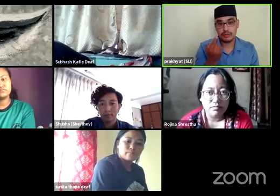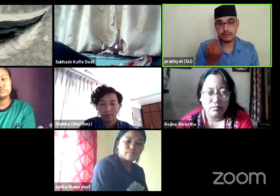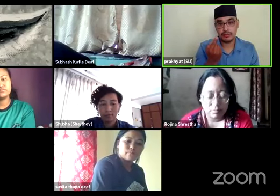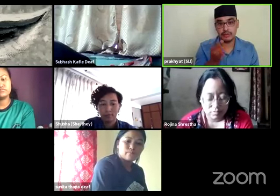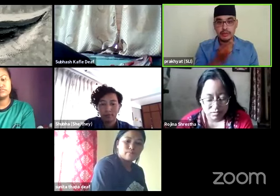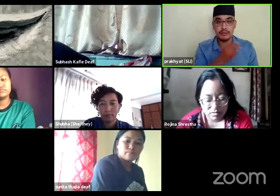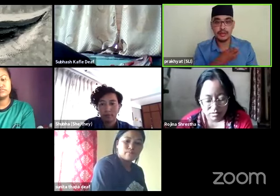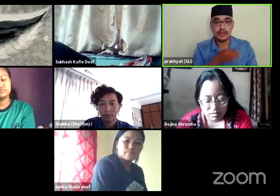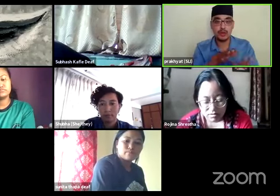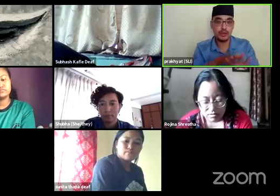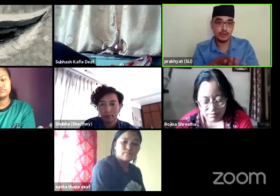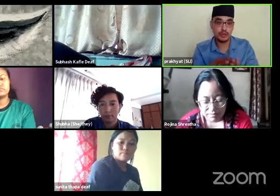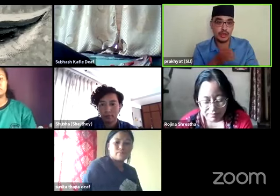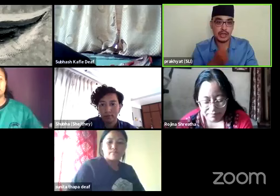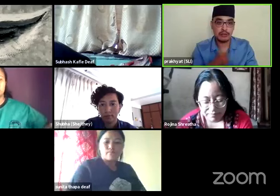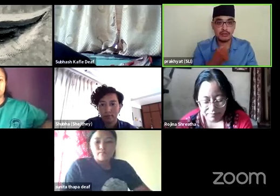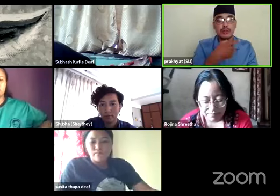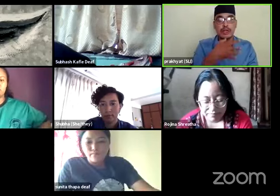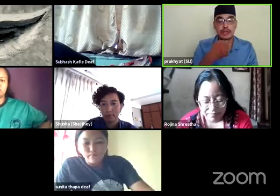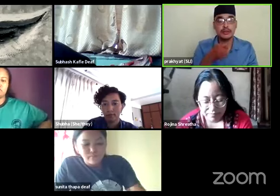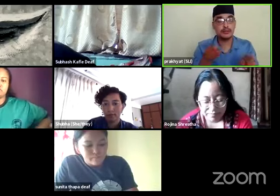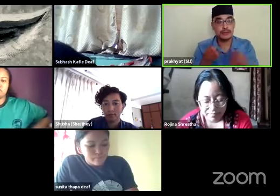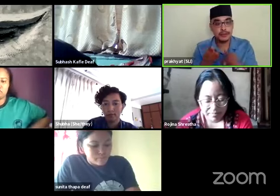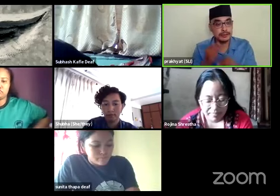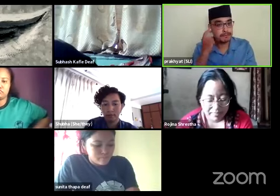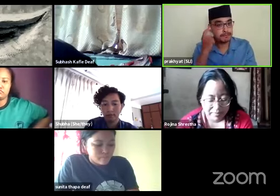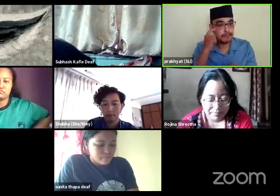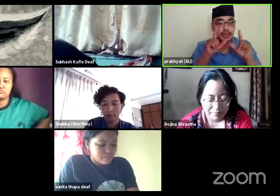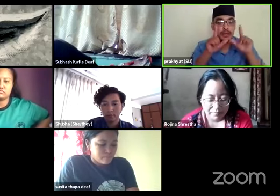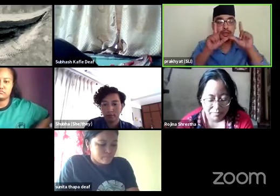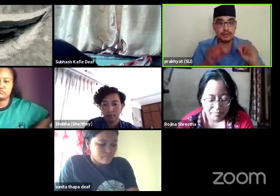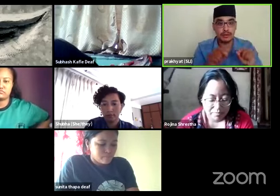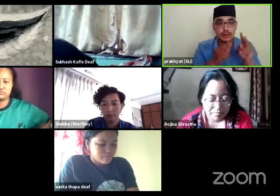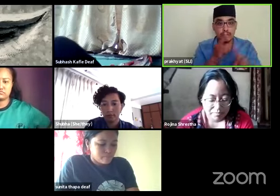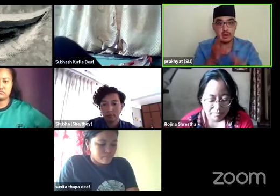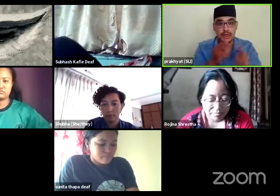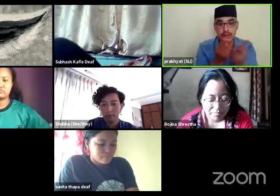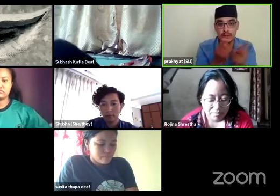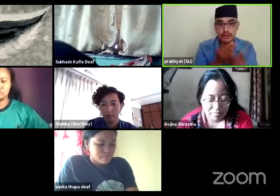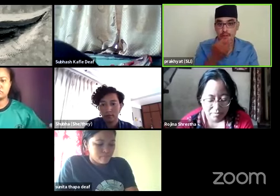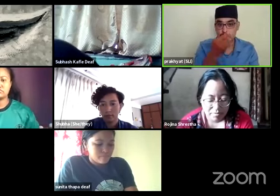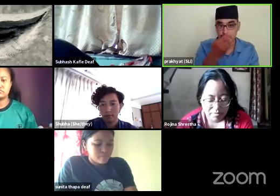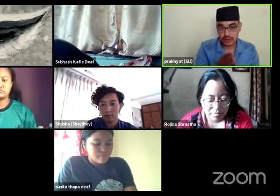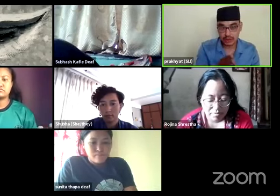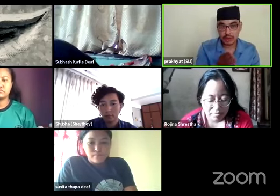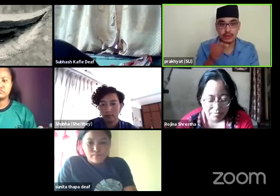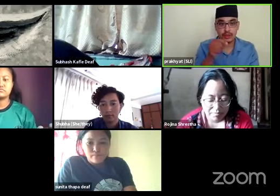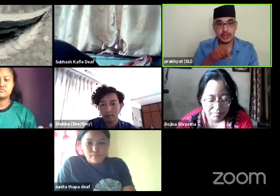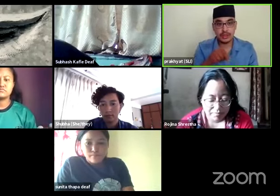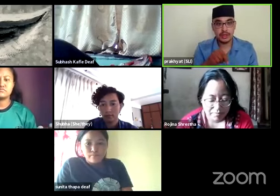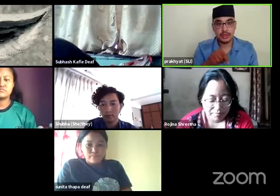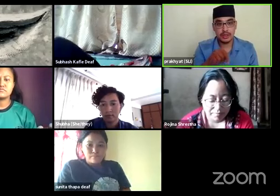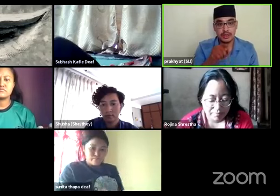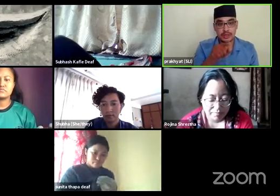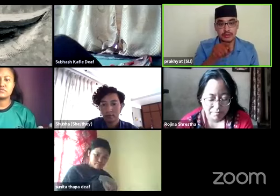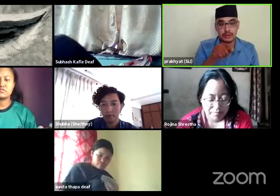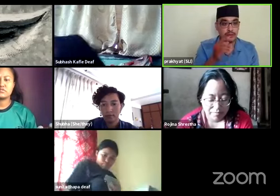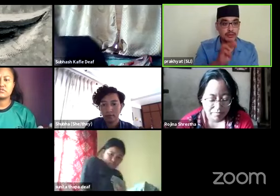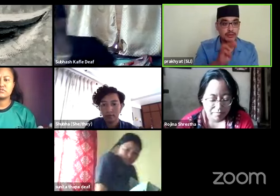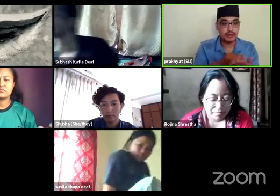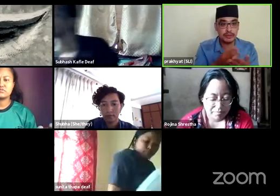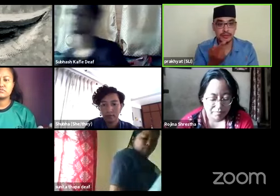पिपल हु आर देयर फर इच अदर हामीले सोच्नुपर्ने कुराहरू हो जस्तो लाग्छ। अनि यो यो हजार हजार चोट यो